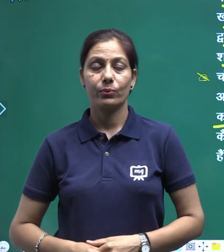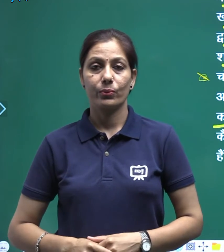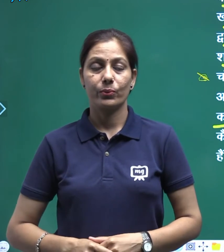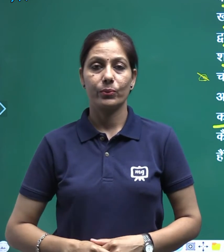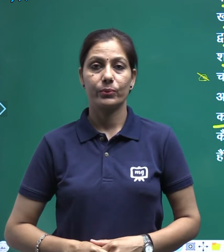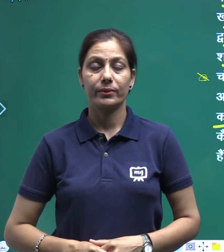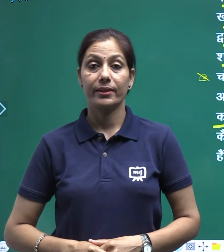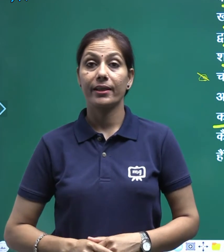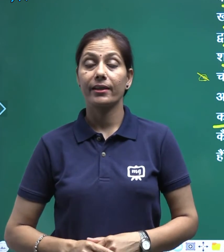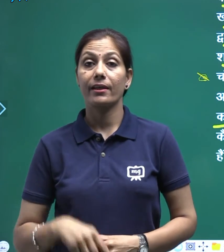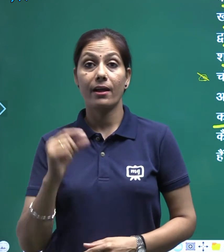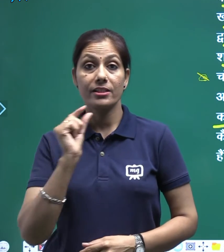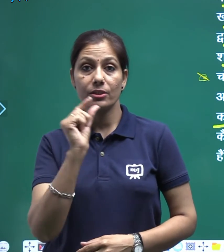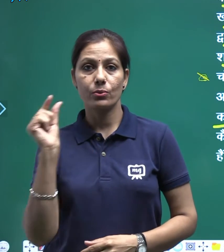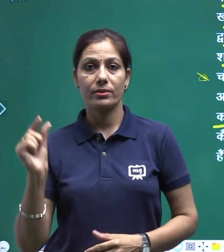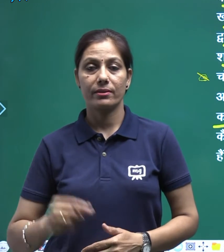या चिन्हों से